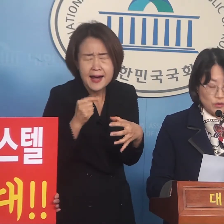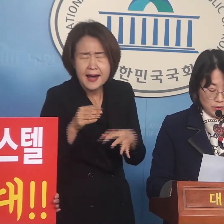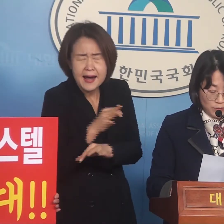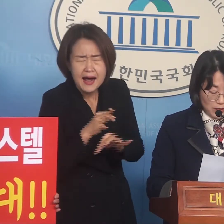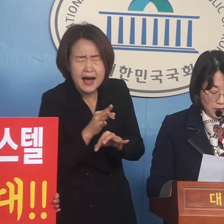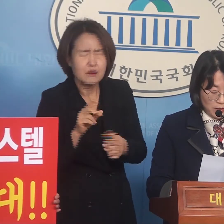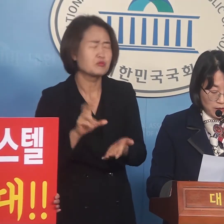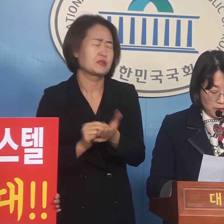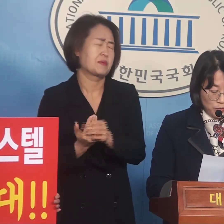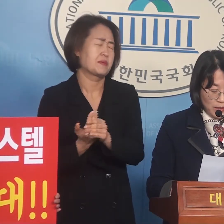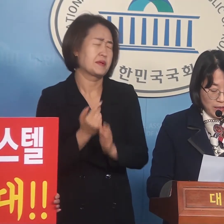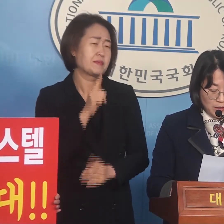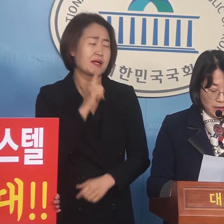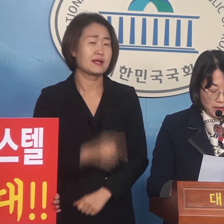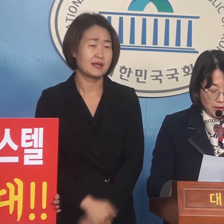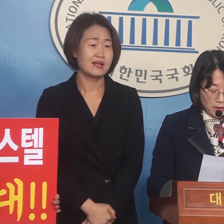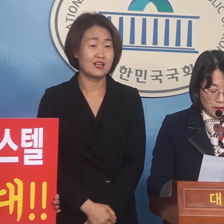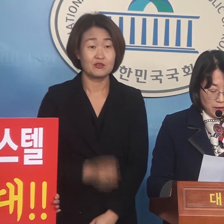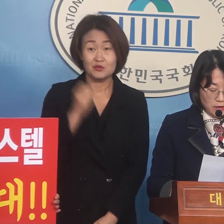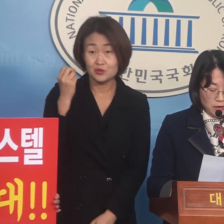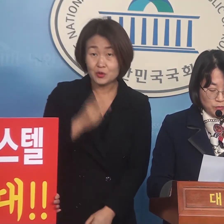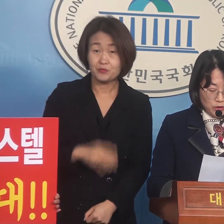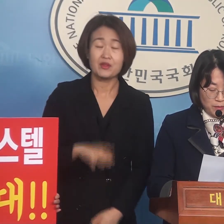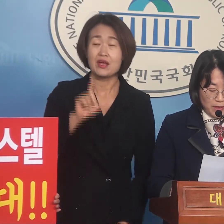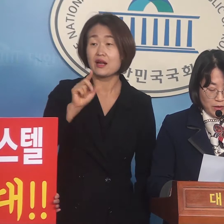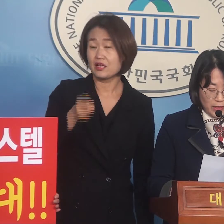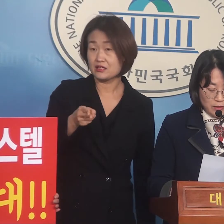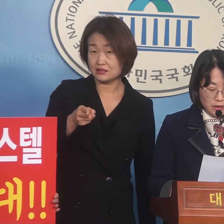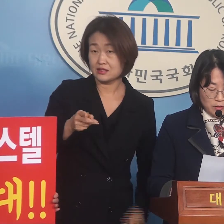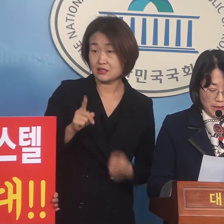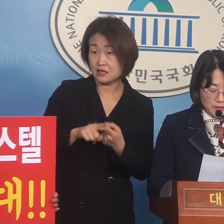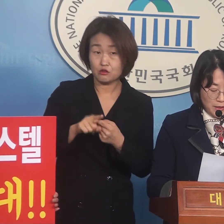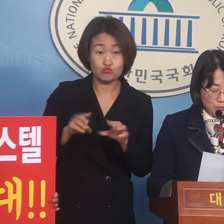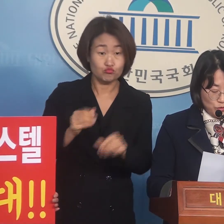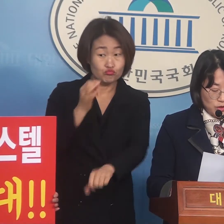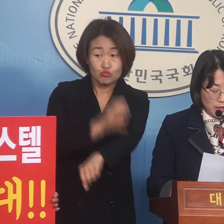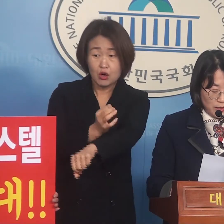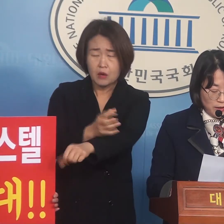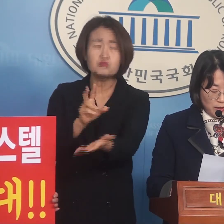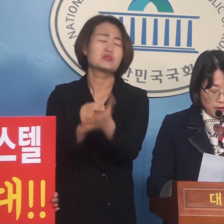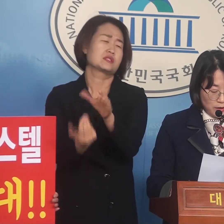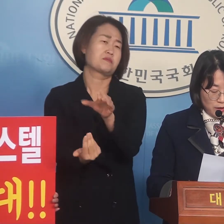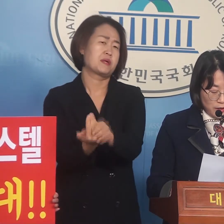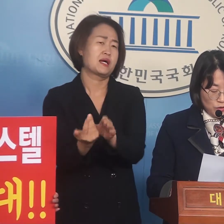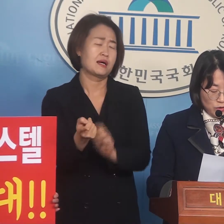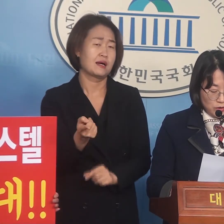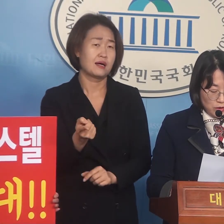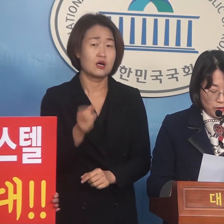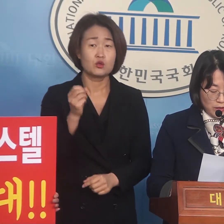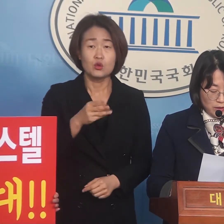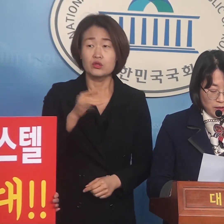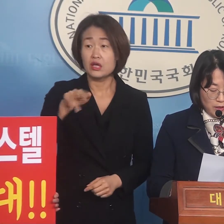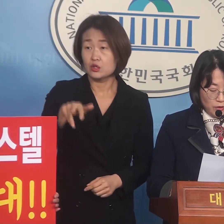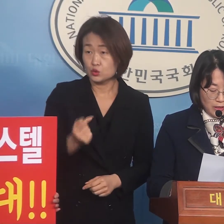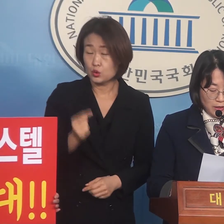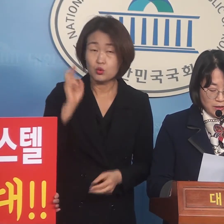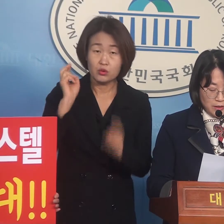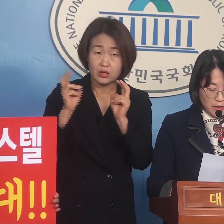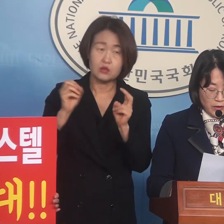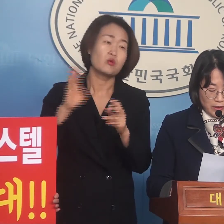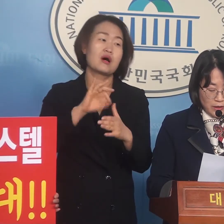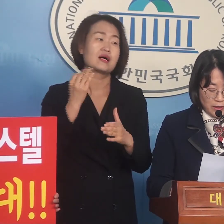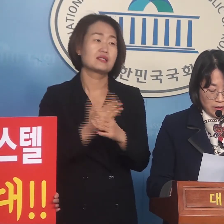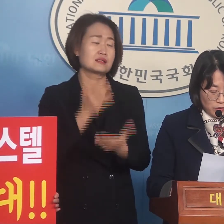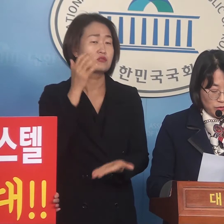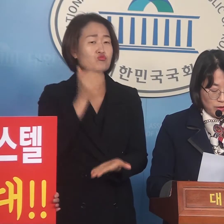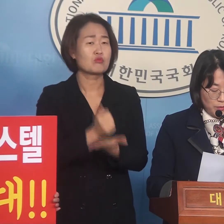공분을 사고 있습니다. 뿐만 아니라 LH 부지 매각 과정에서 발생한 문제, 해조건설과 최대호